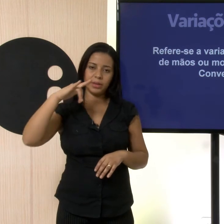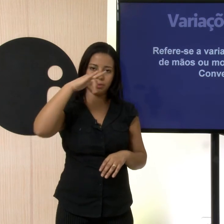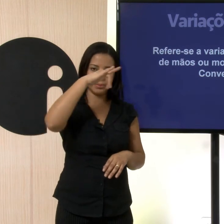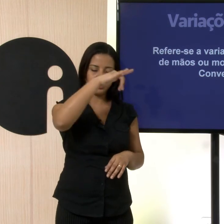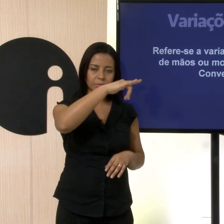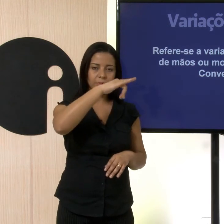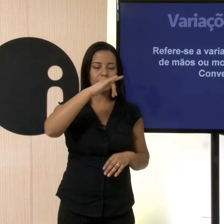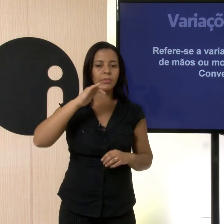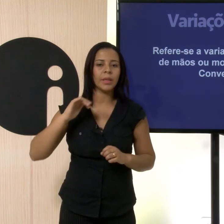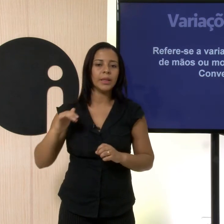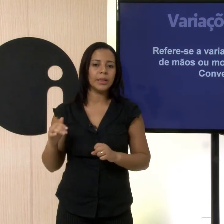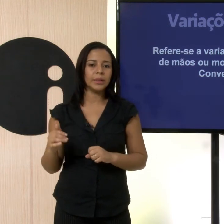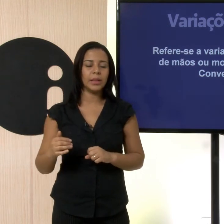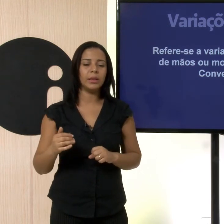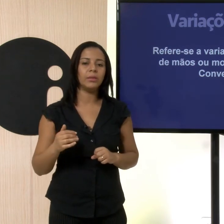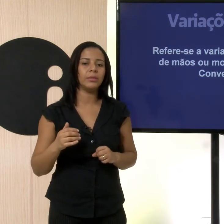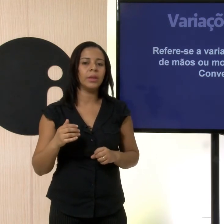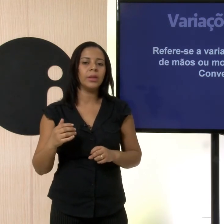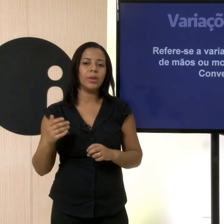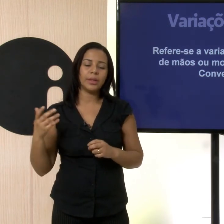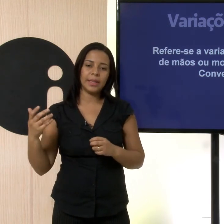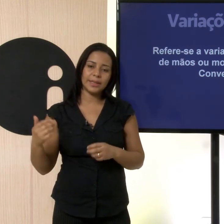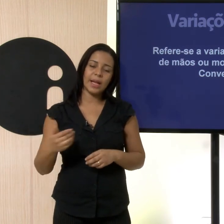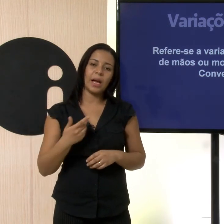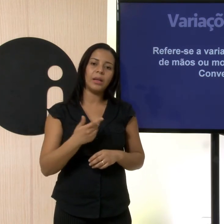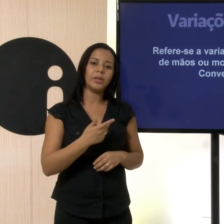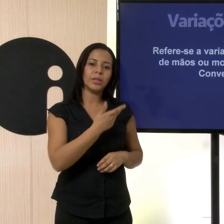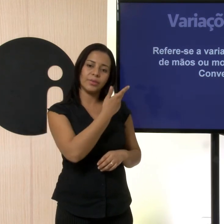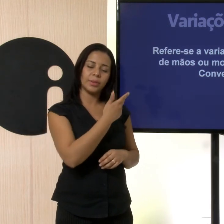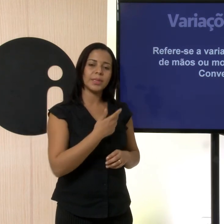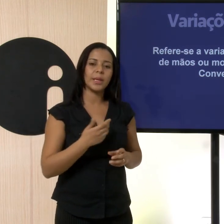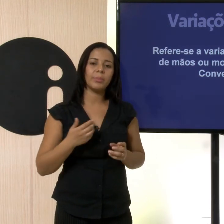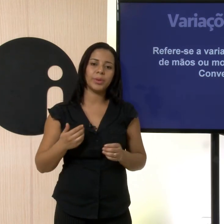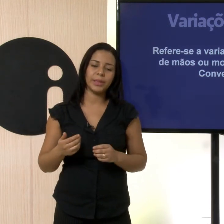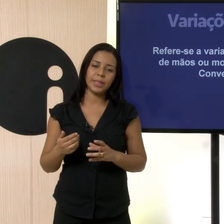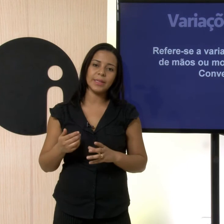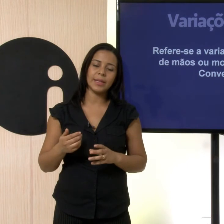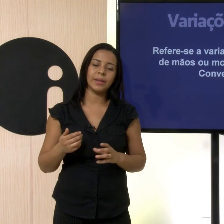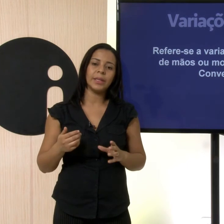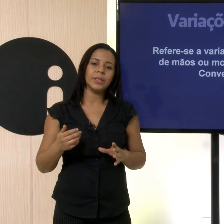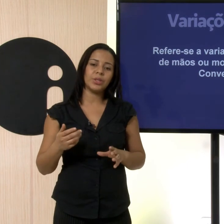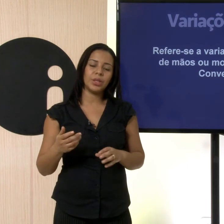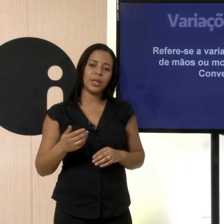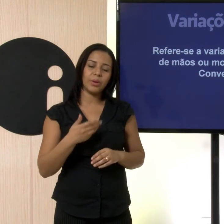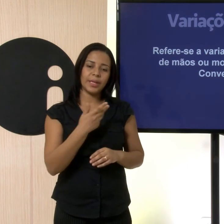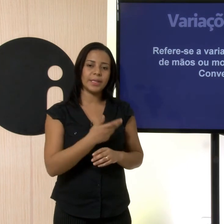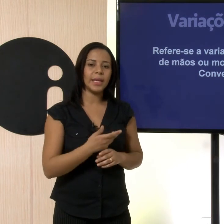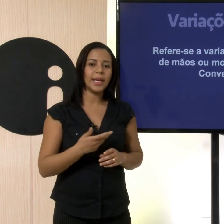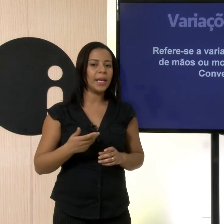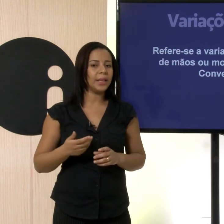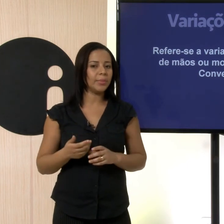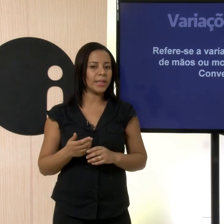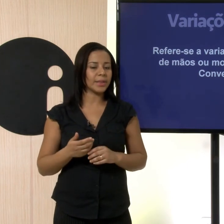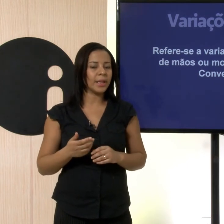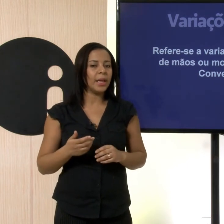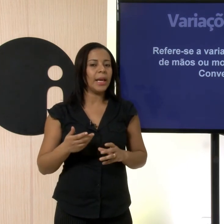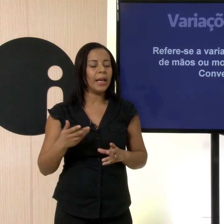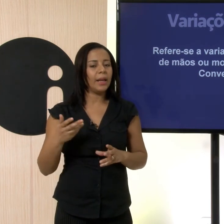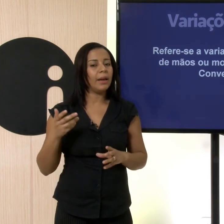Avião. Então, nesta aula, nós vimos a importância de reconhecer que a Libras ela